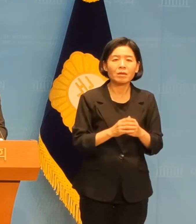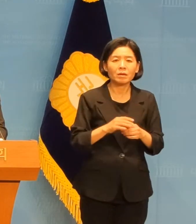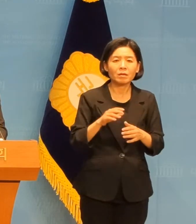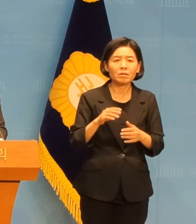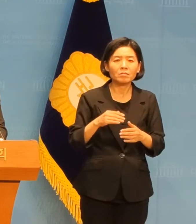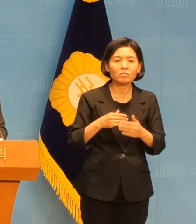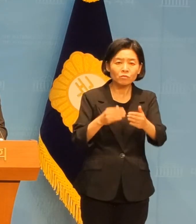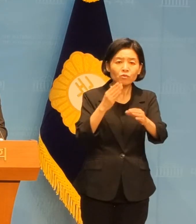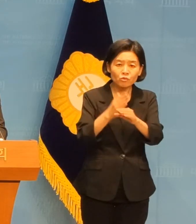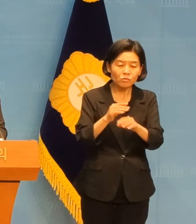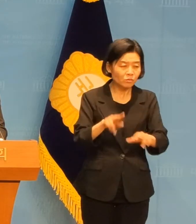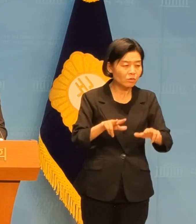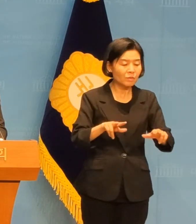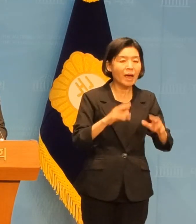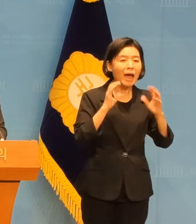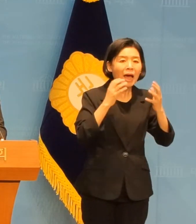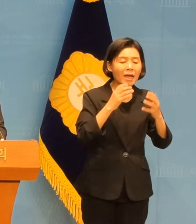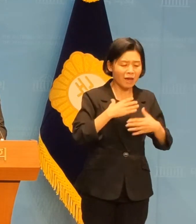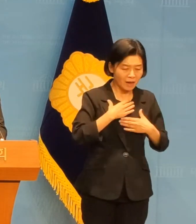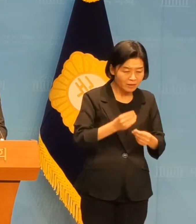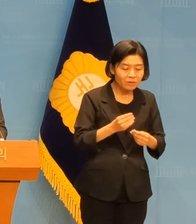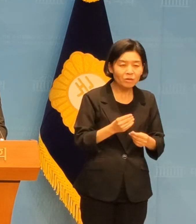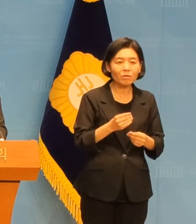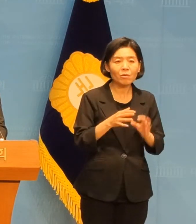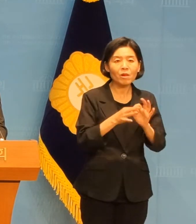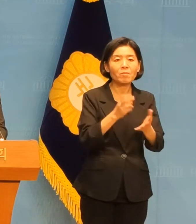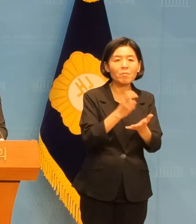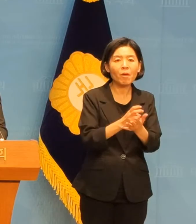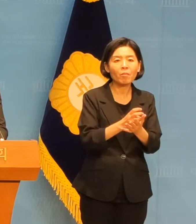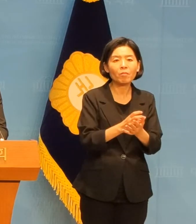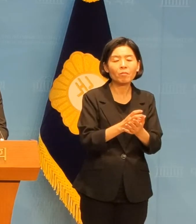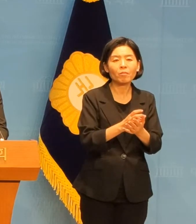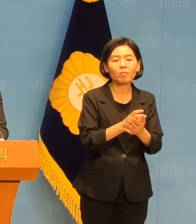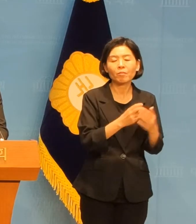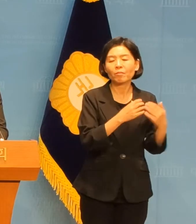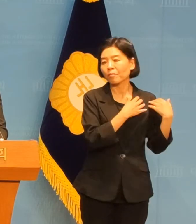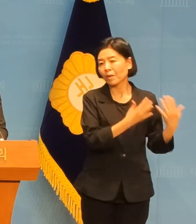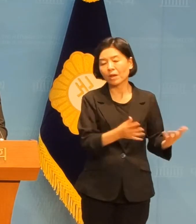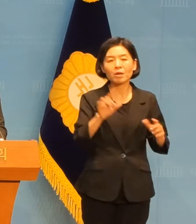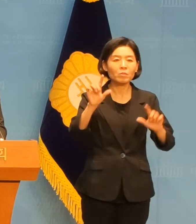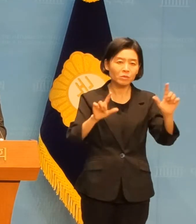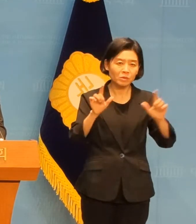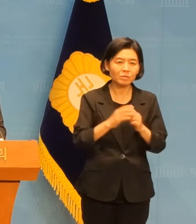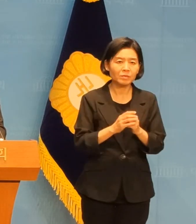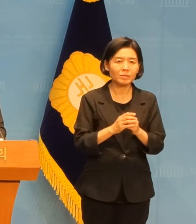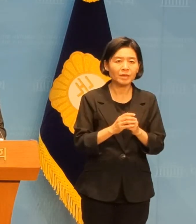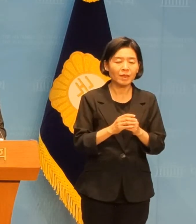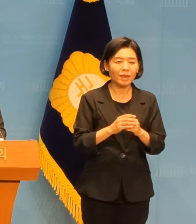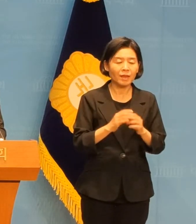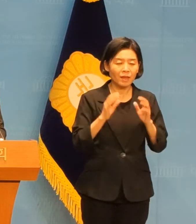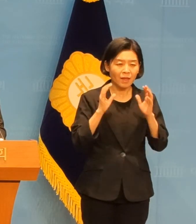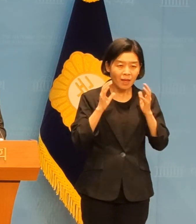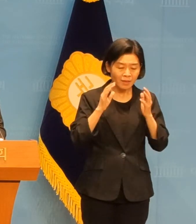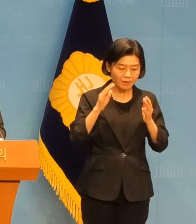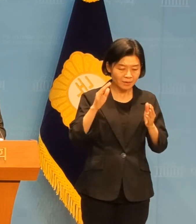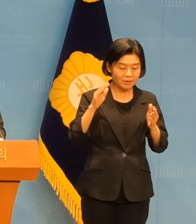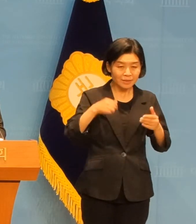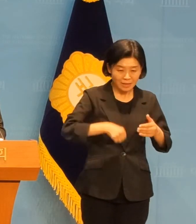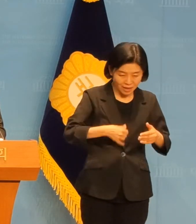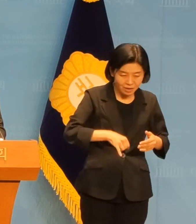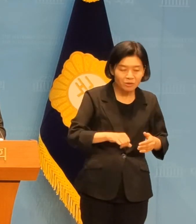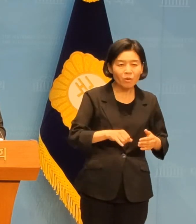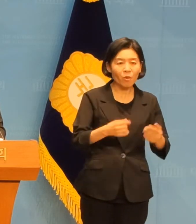지키는 입법은 외면하고 있습니다. 아이들의 귀가가 조금만 늦어져도 염려하는